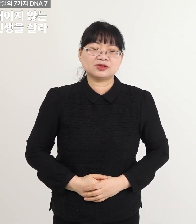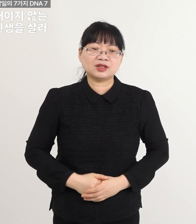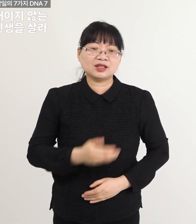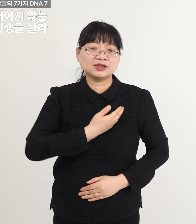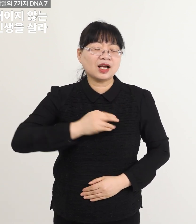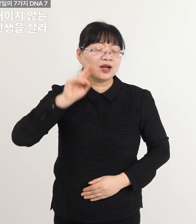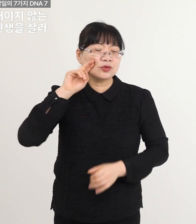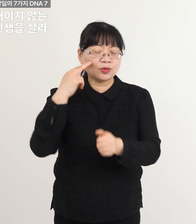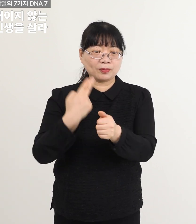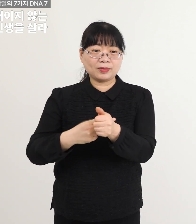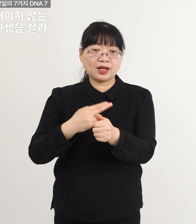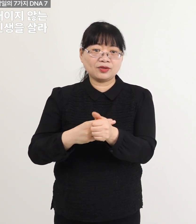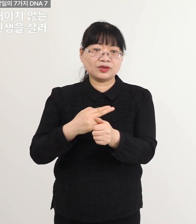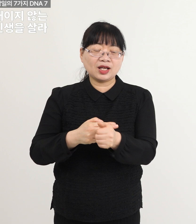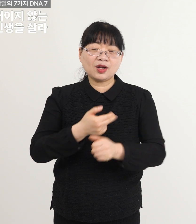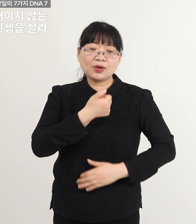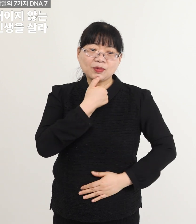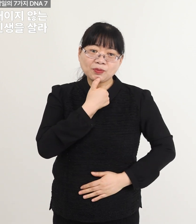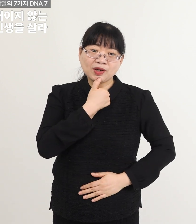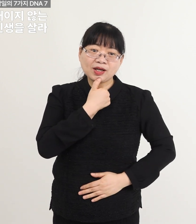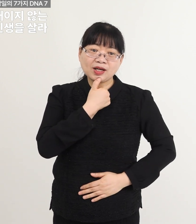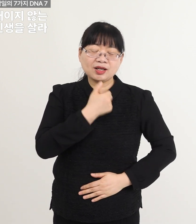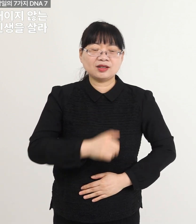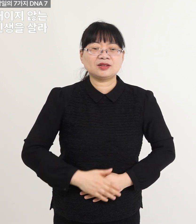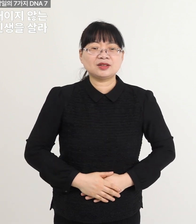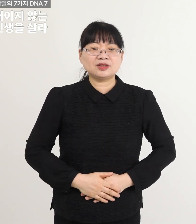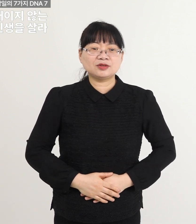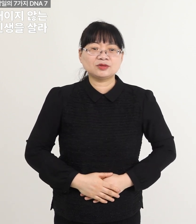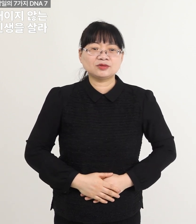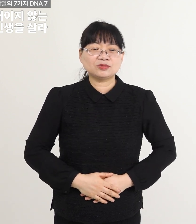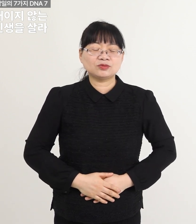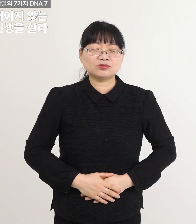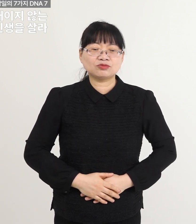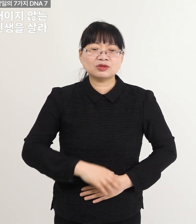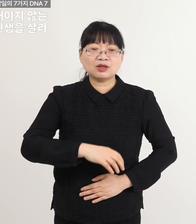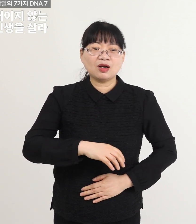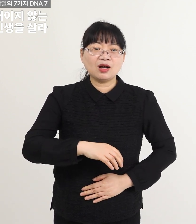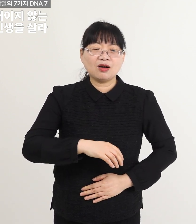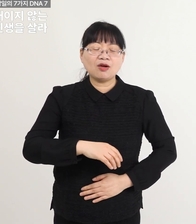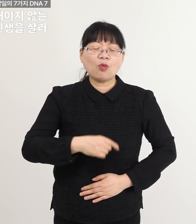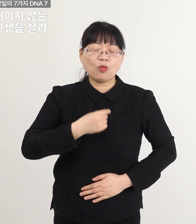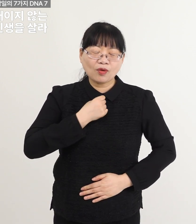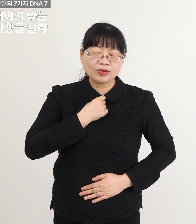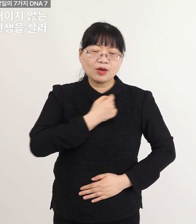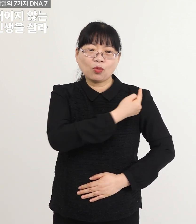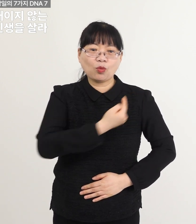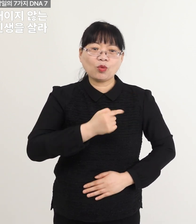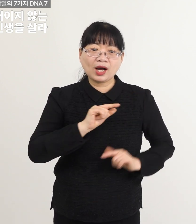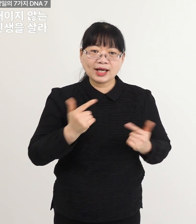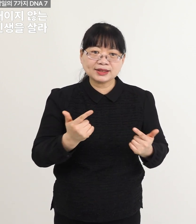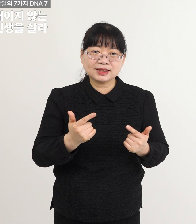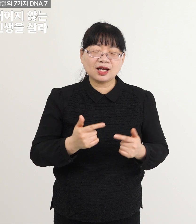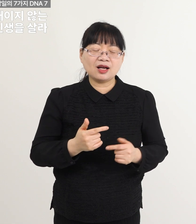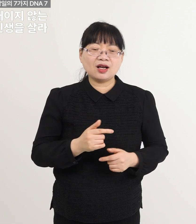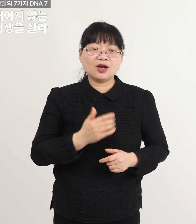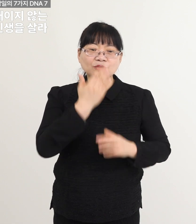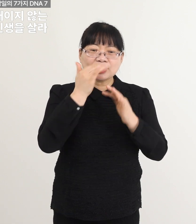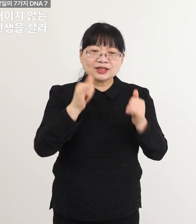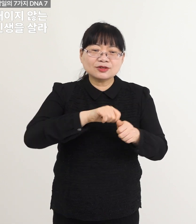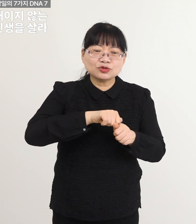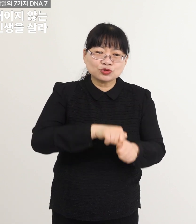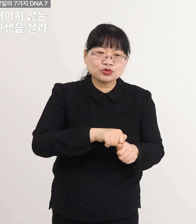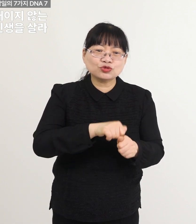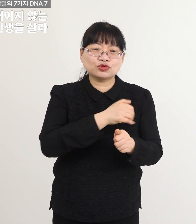사도 바울이 로마에 자의적으로 지금 온 게 아니라 부득이 유대인들이 죽이려